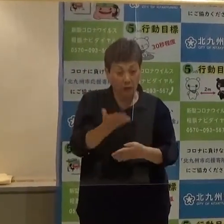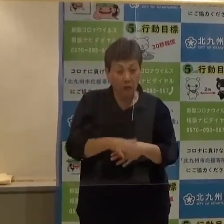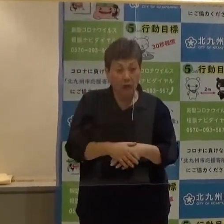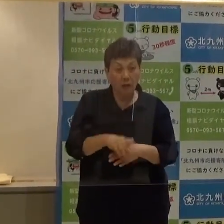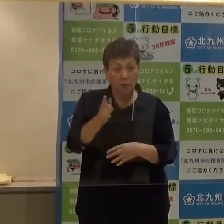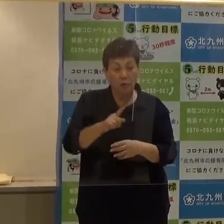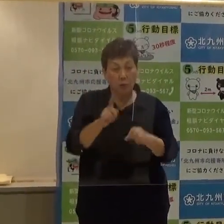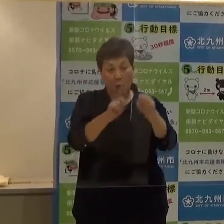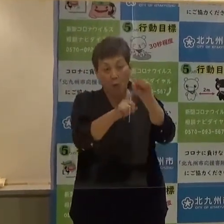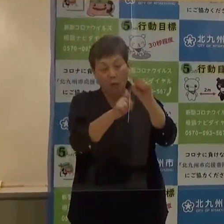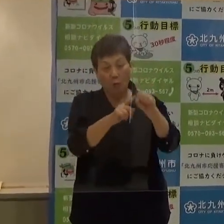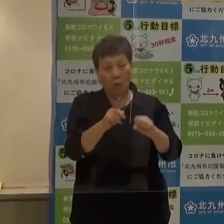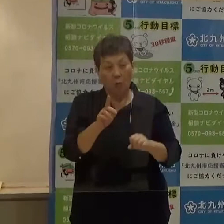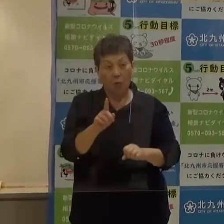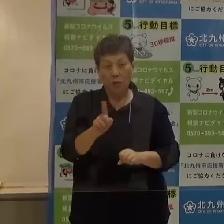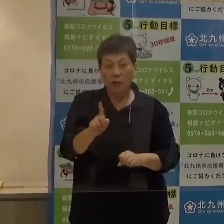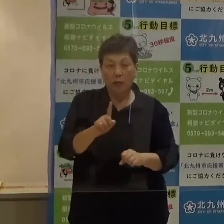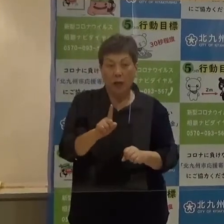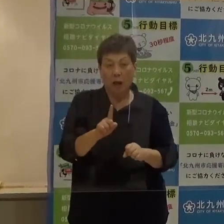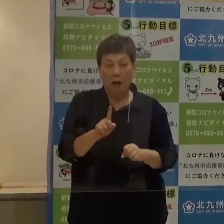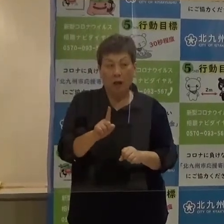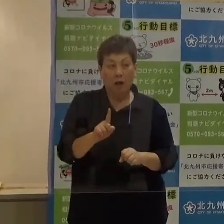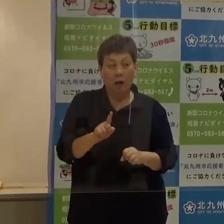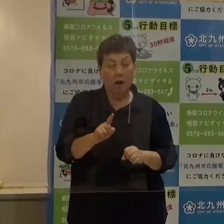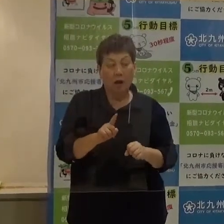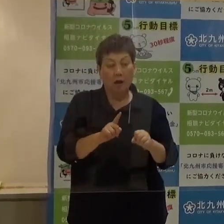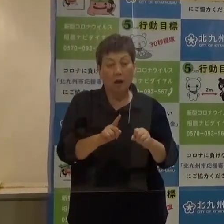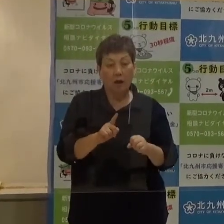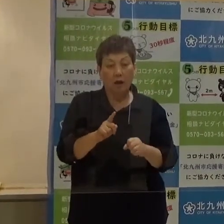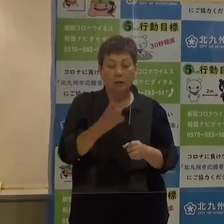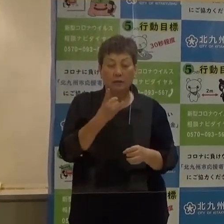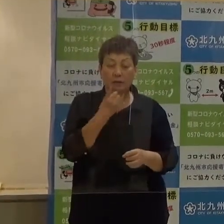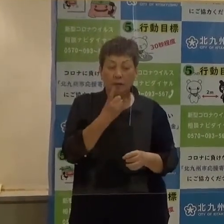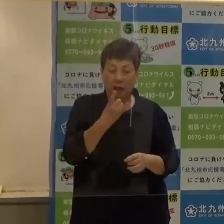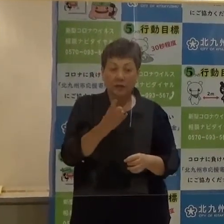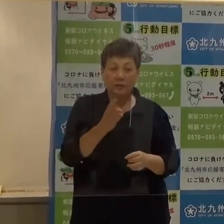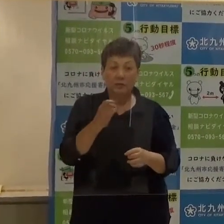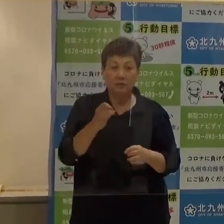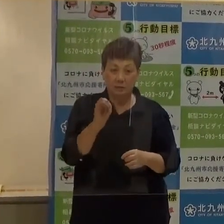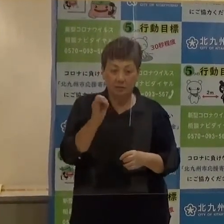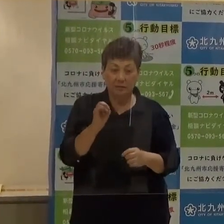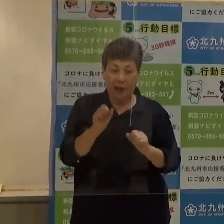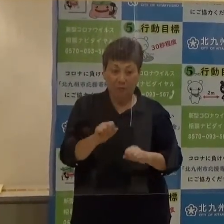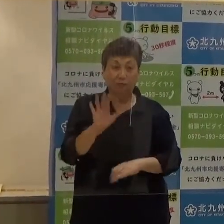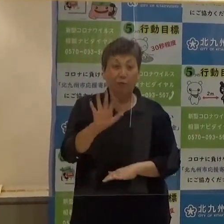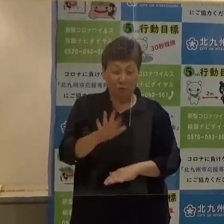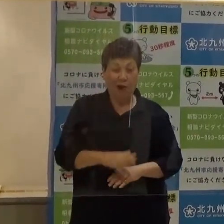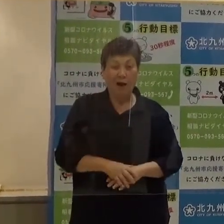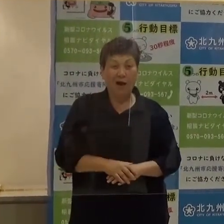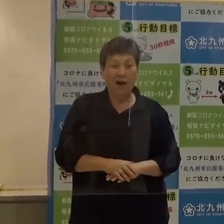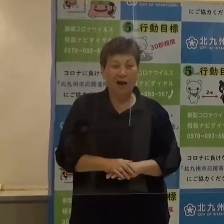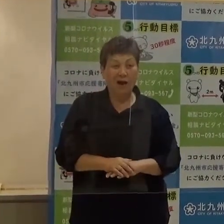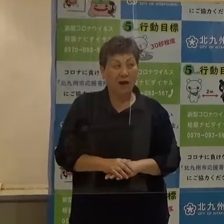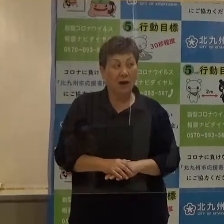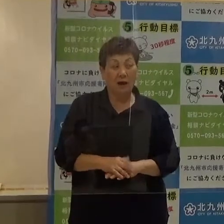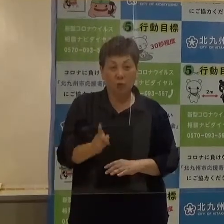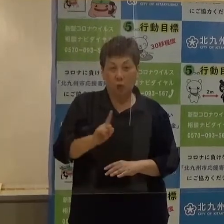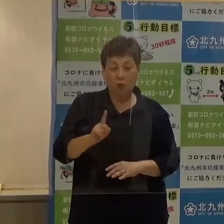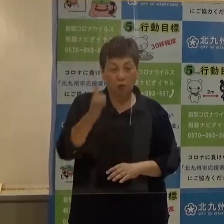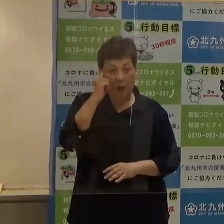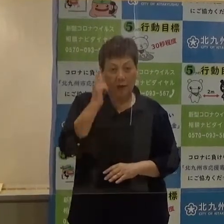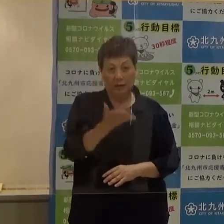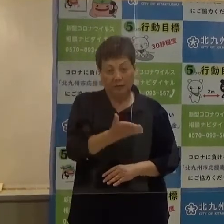かそのぐらいしかしてもらえないかなというようなそんなこう立場になんでしょうか。